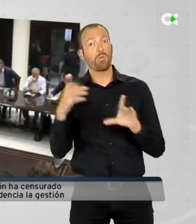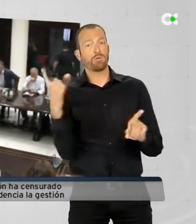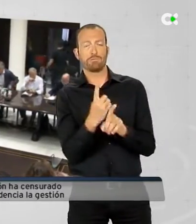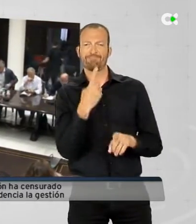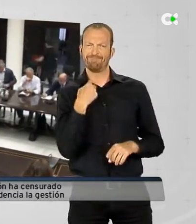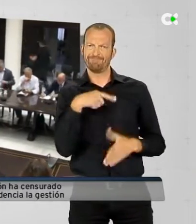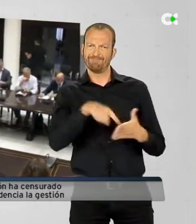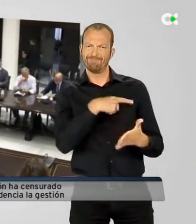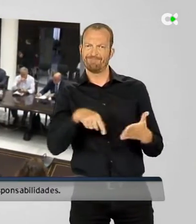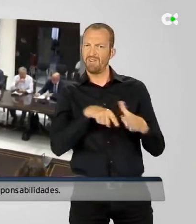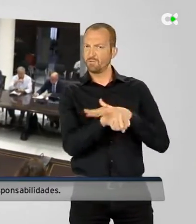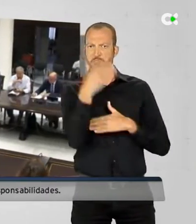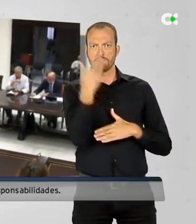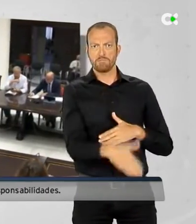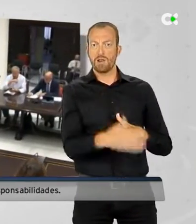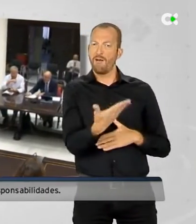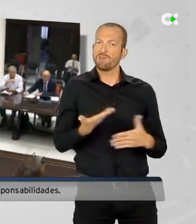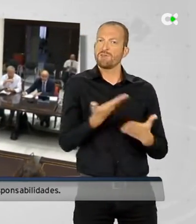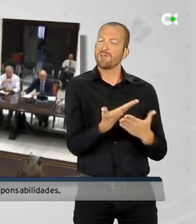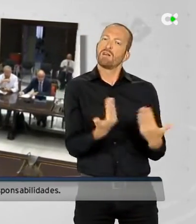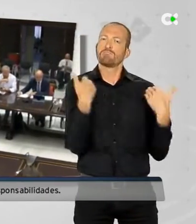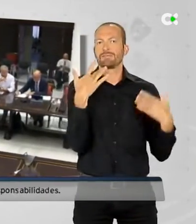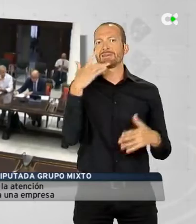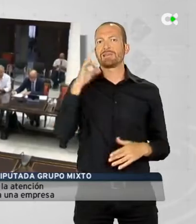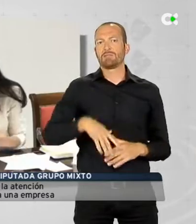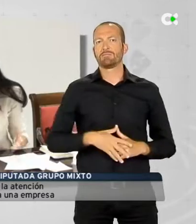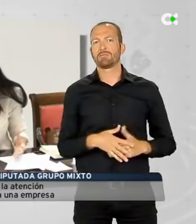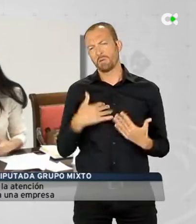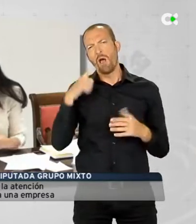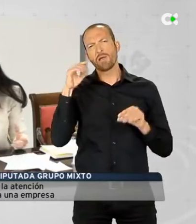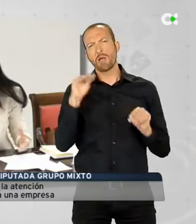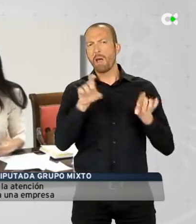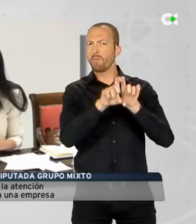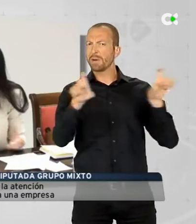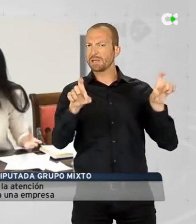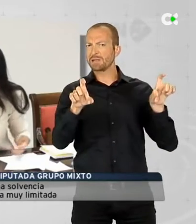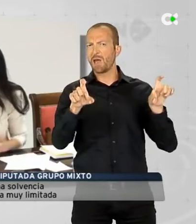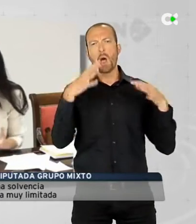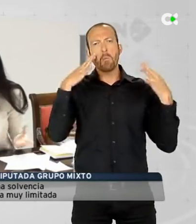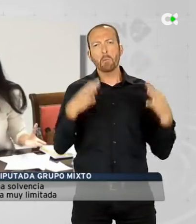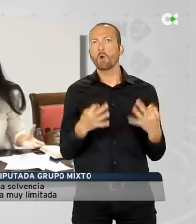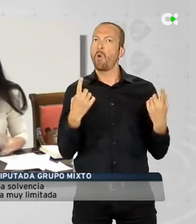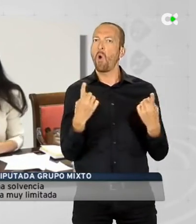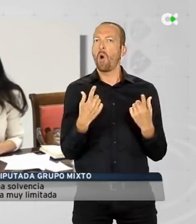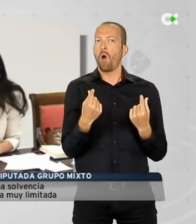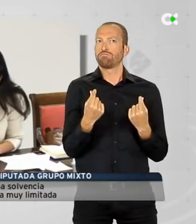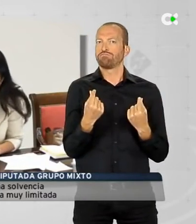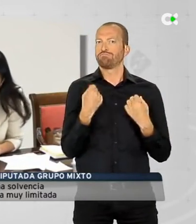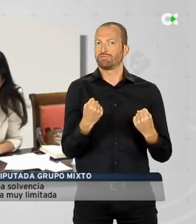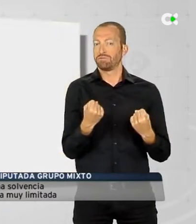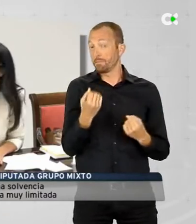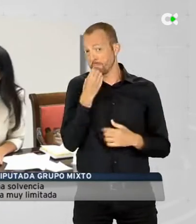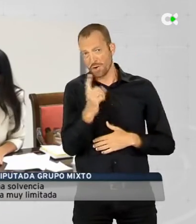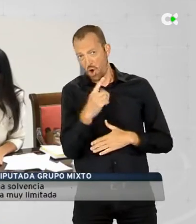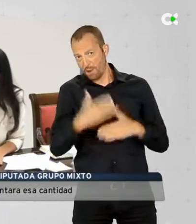con contundencia la gestión y exige responsabilidades. Llama la atención que, bueno, que fuera una empresa con una solvencia económica muy